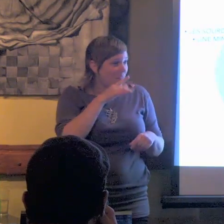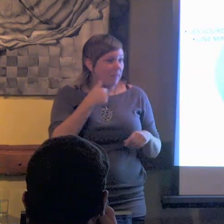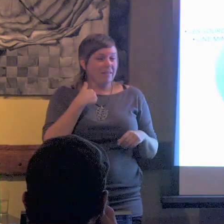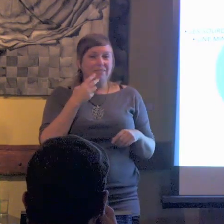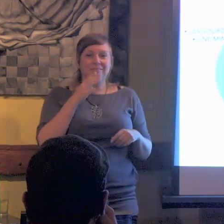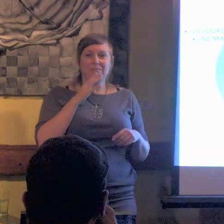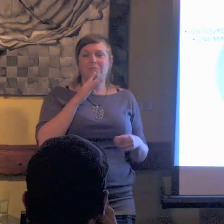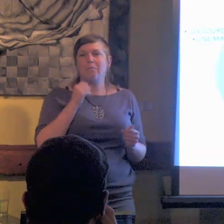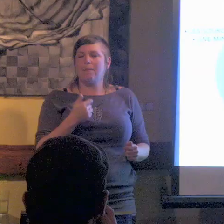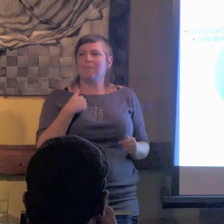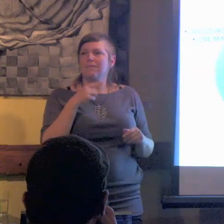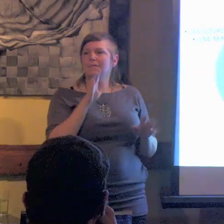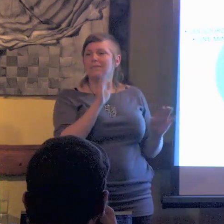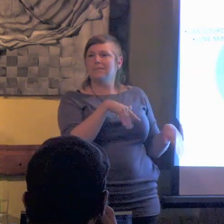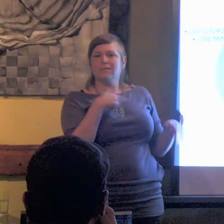comportements-là. Tu